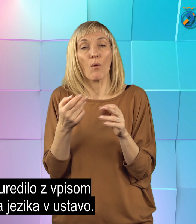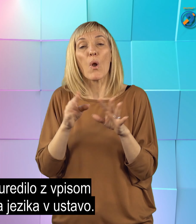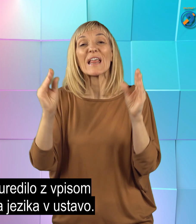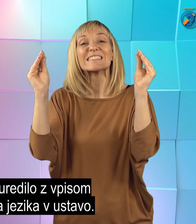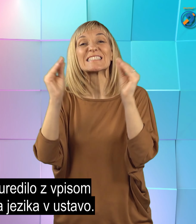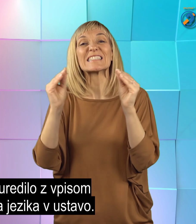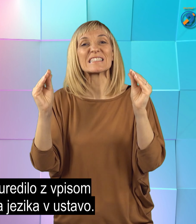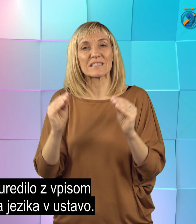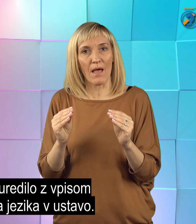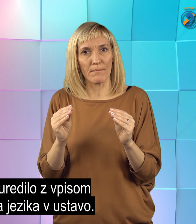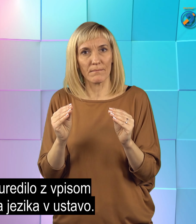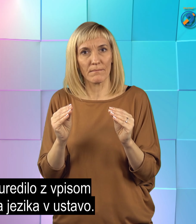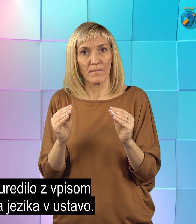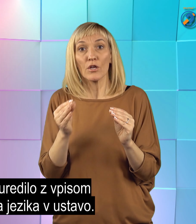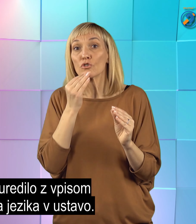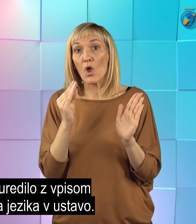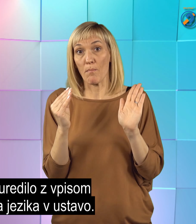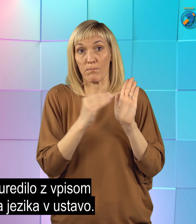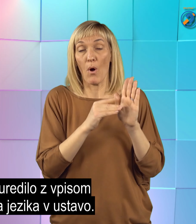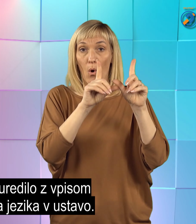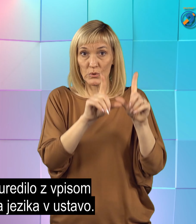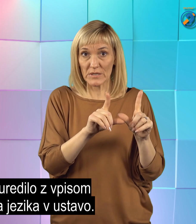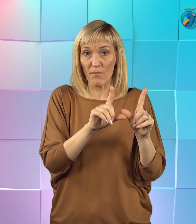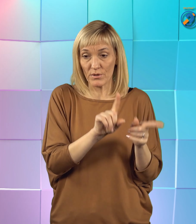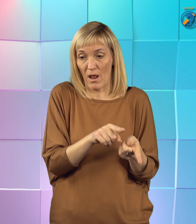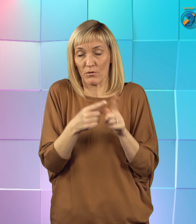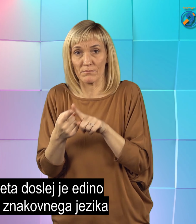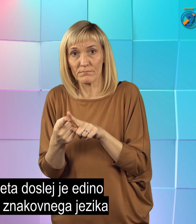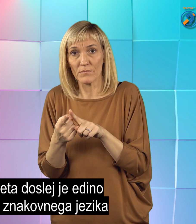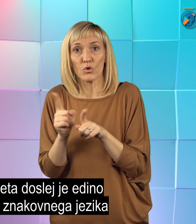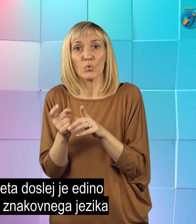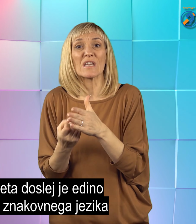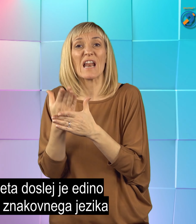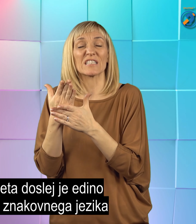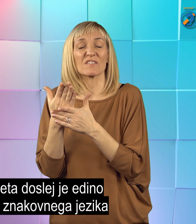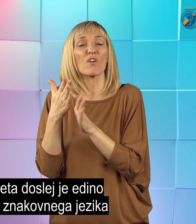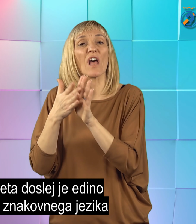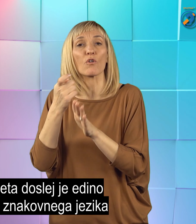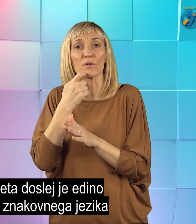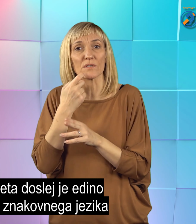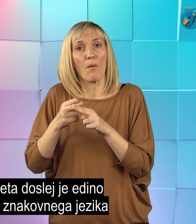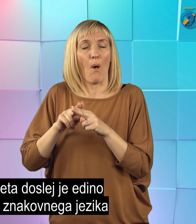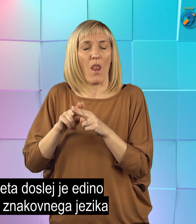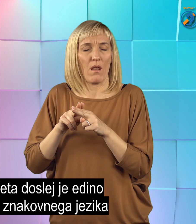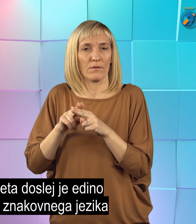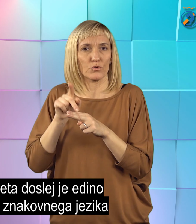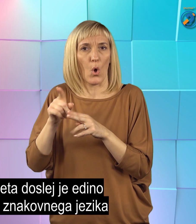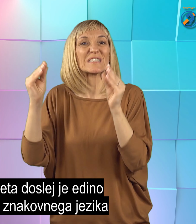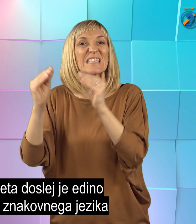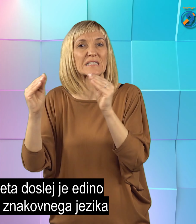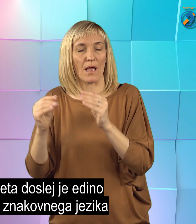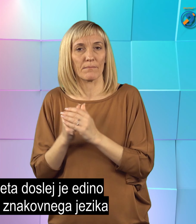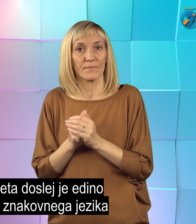sistemsko uredilo z vpisom znakovnega jezika v ustavo. Namreč vsa leta do sedaj je edino skrb za razvoj